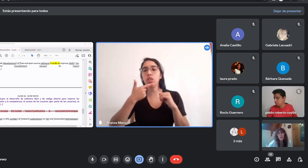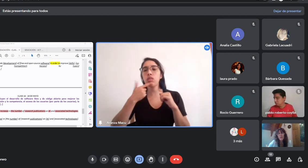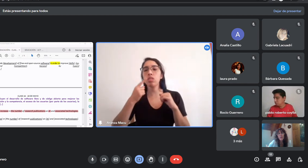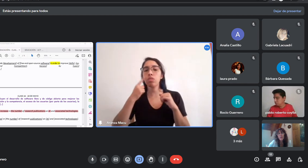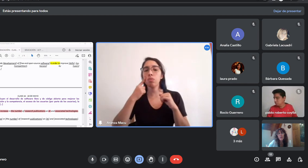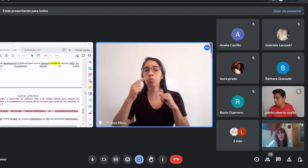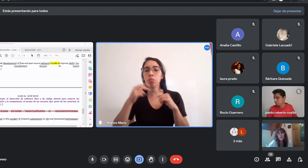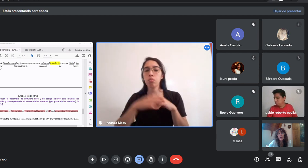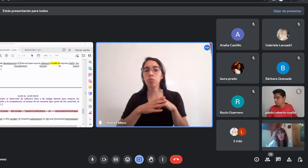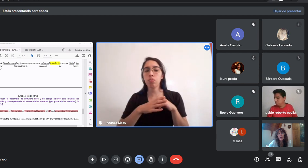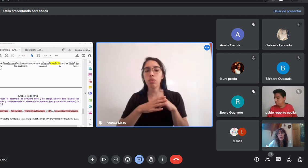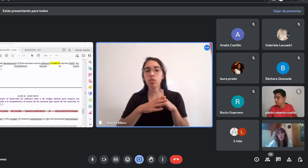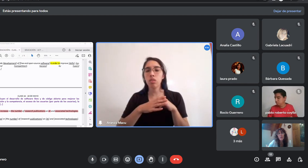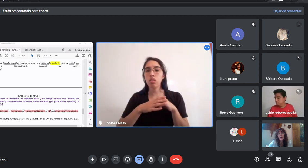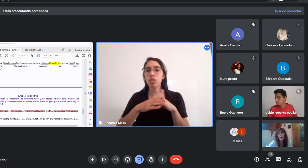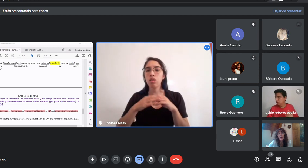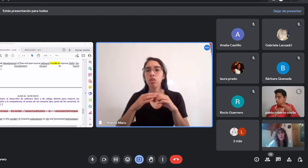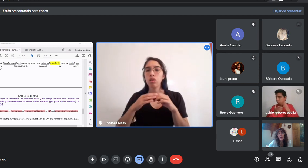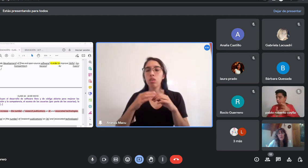increase.